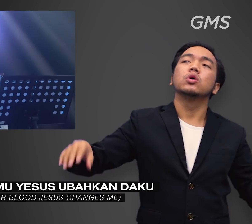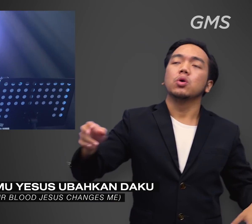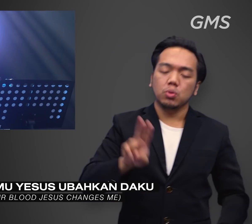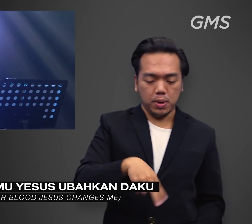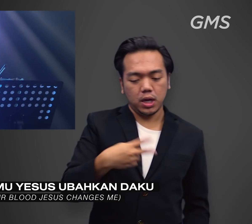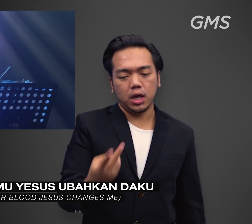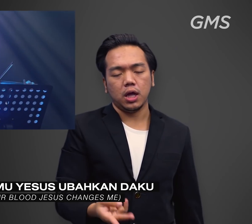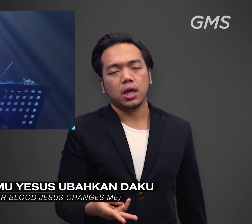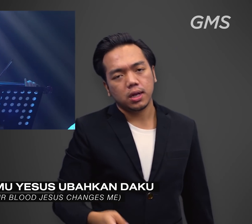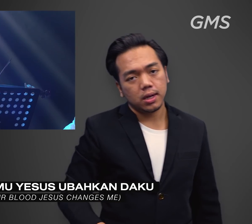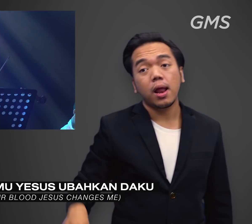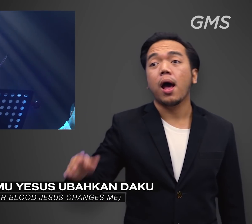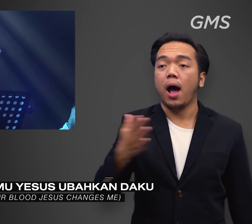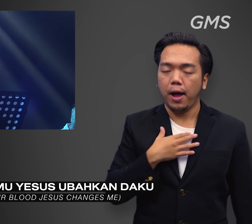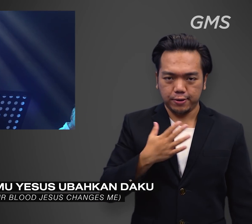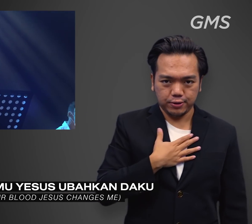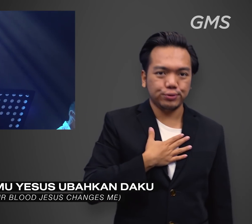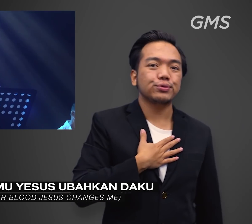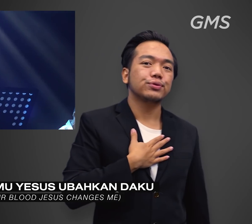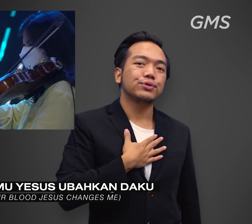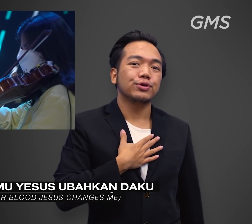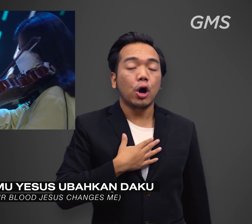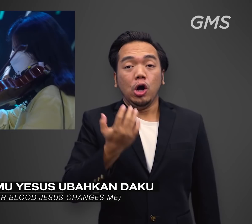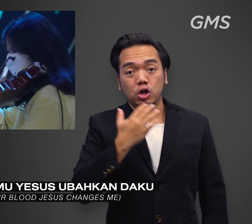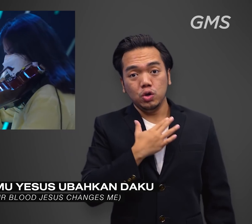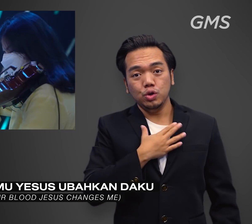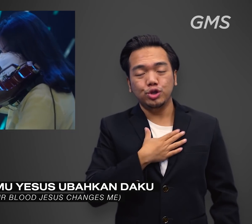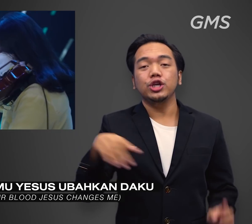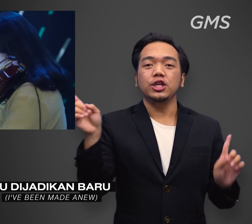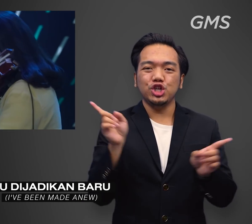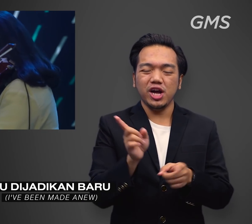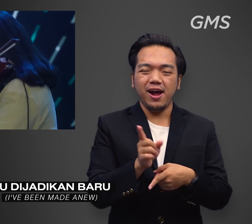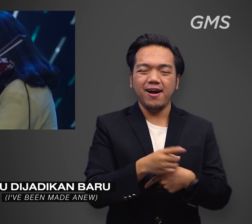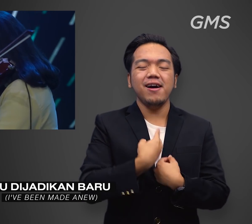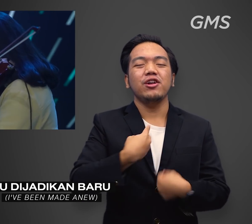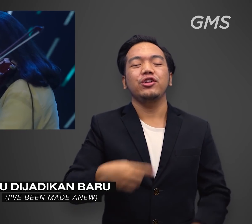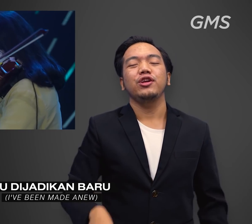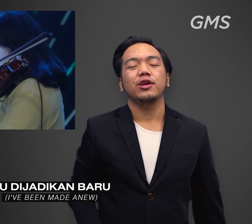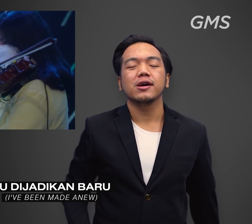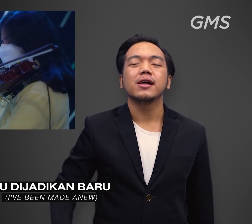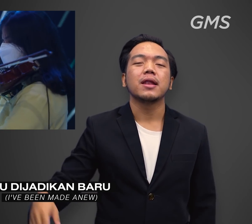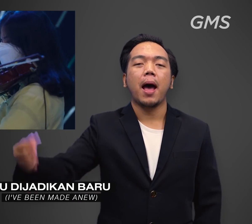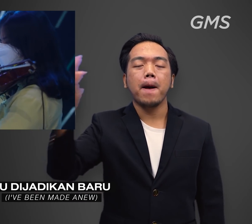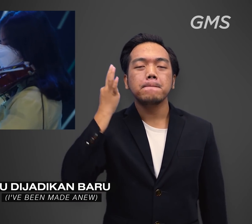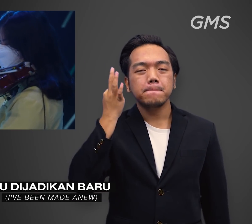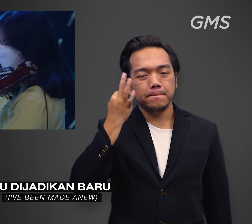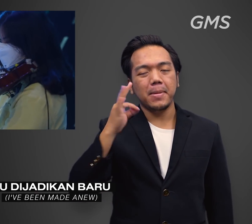darah-Mu Yesus ubahkan aku, ku